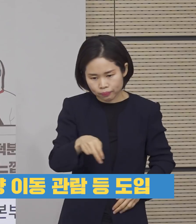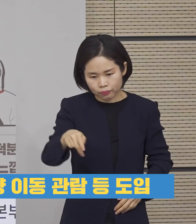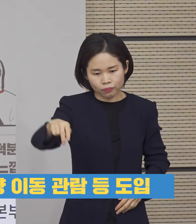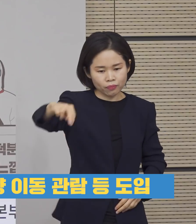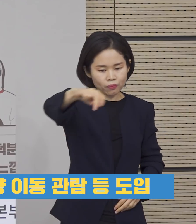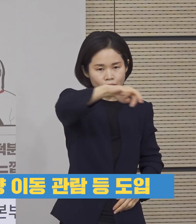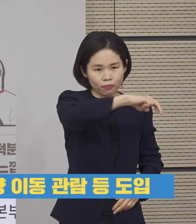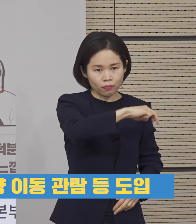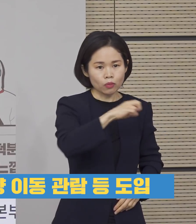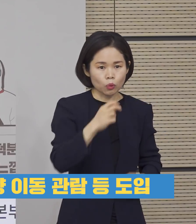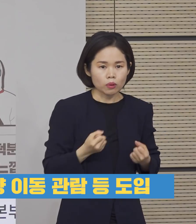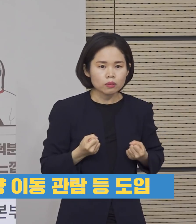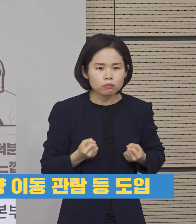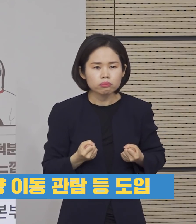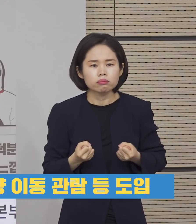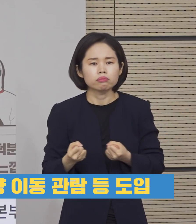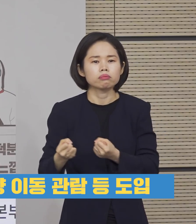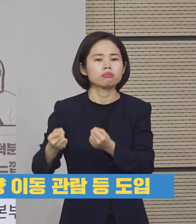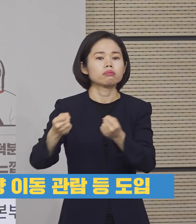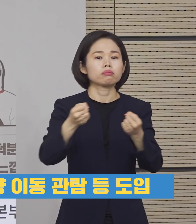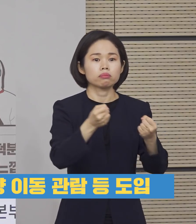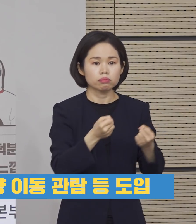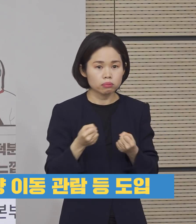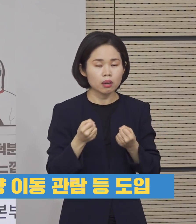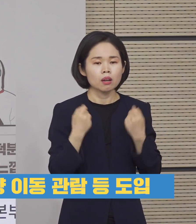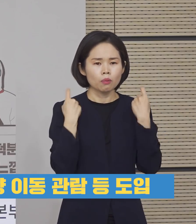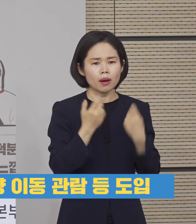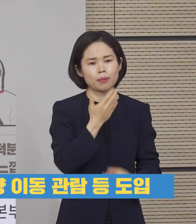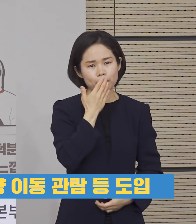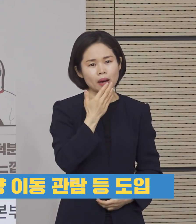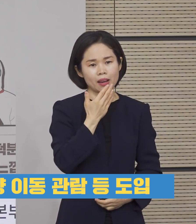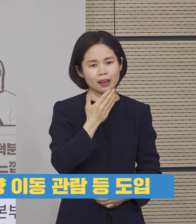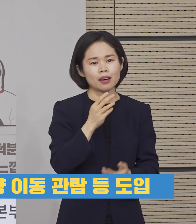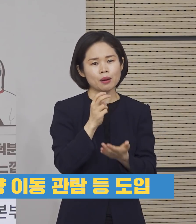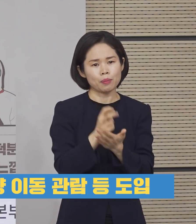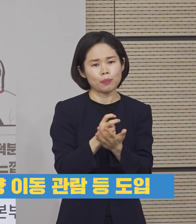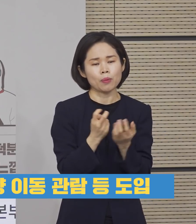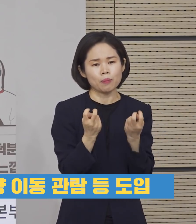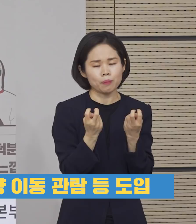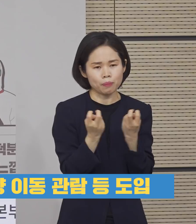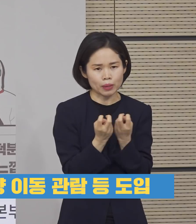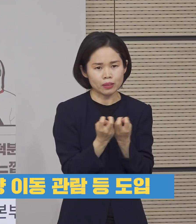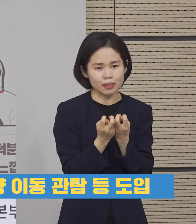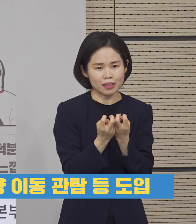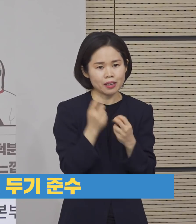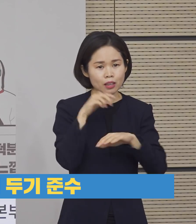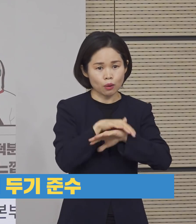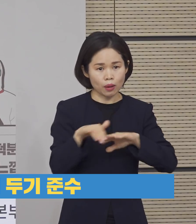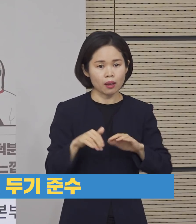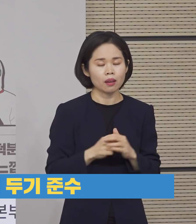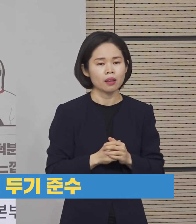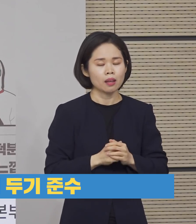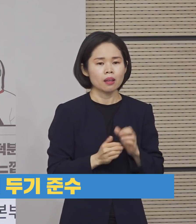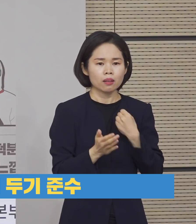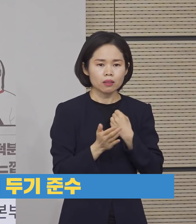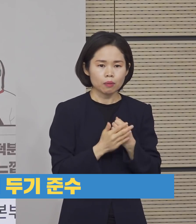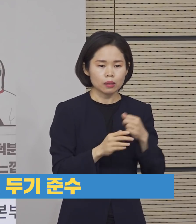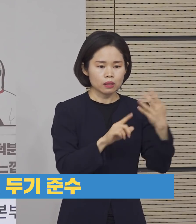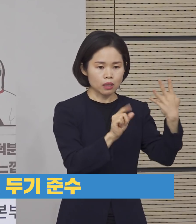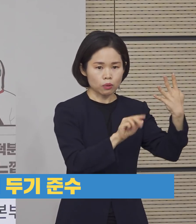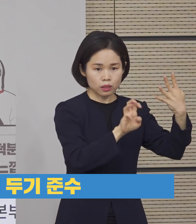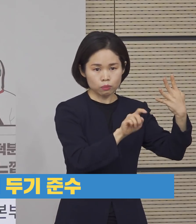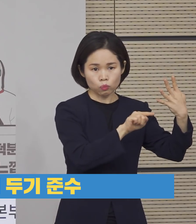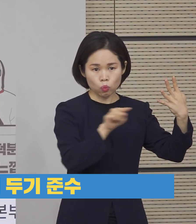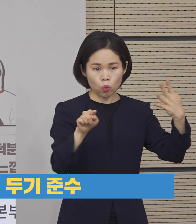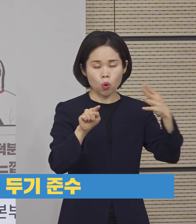마련, 차량 이동 관람 등을 도입하도록 할 예정입니다. 이러한 노력들을 통해 5월